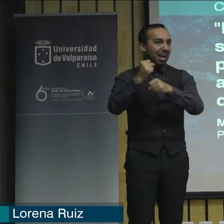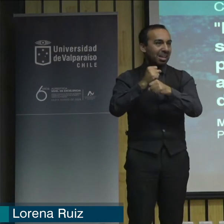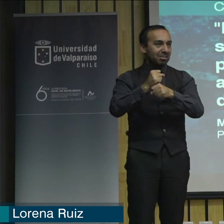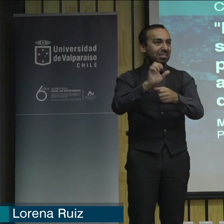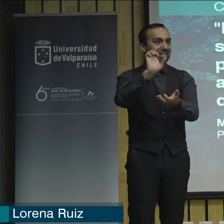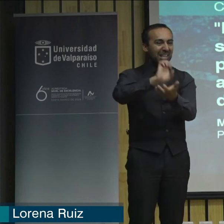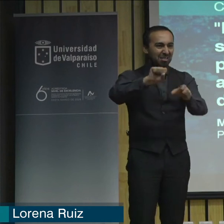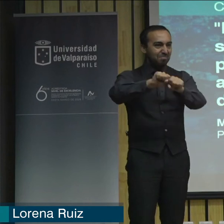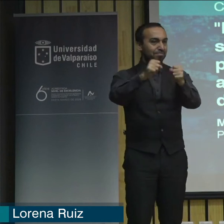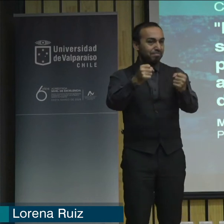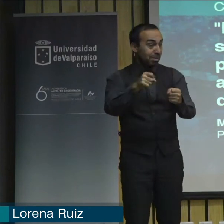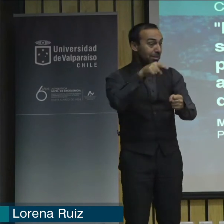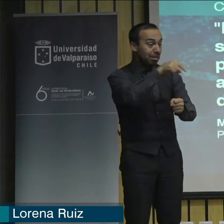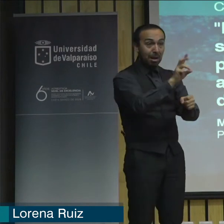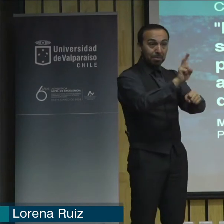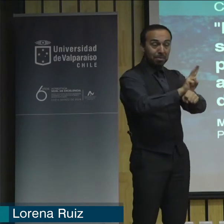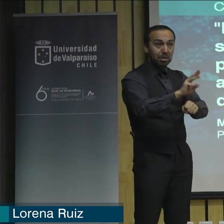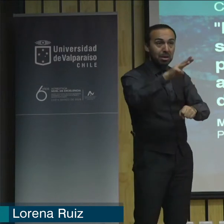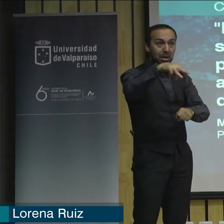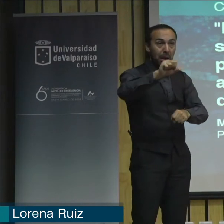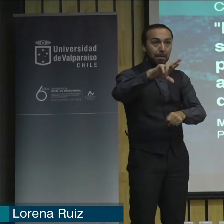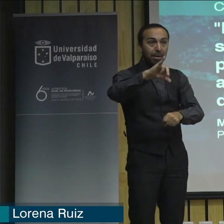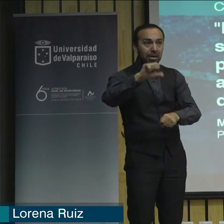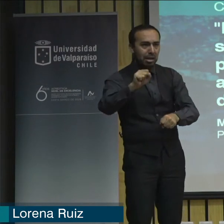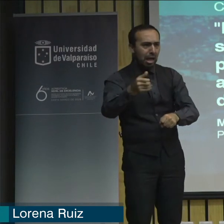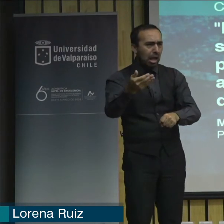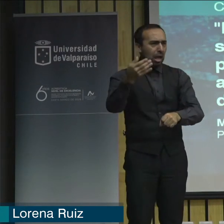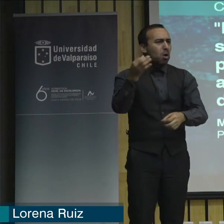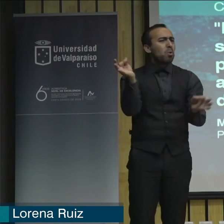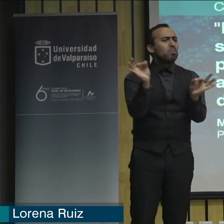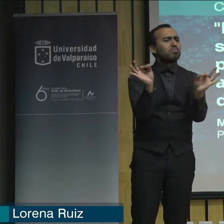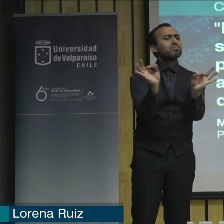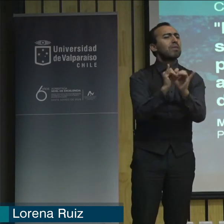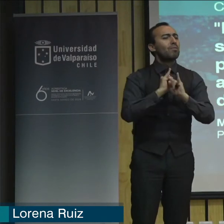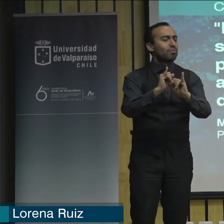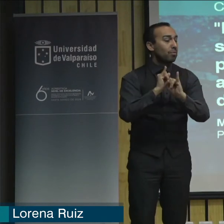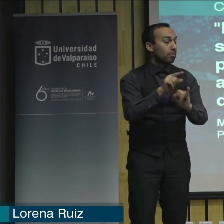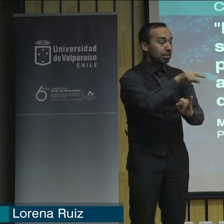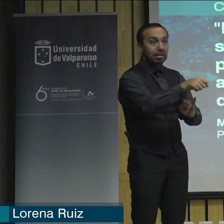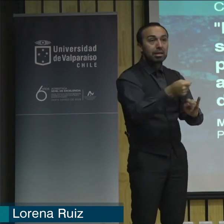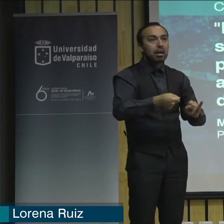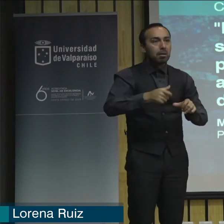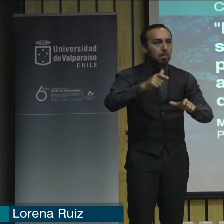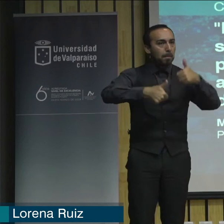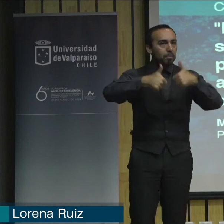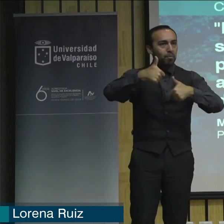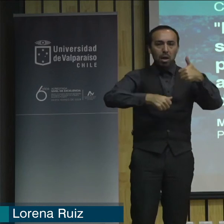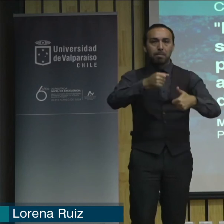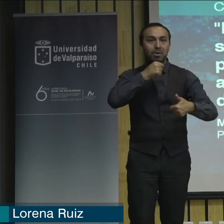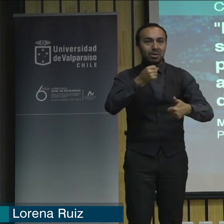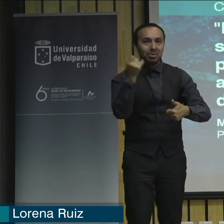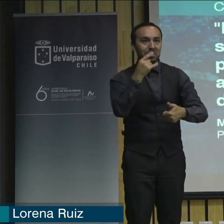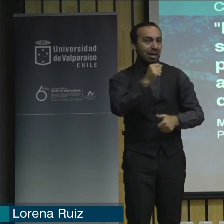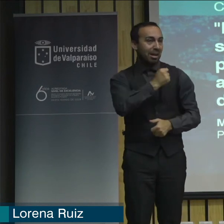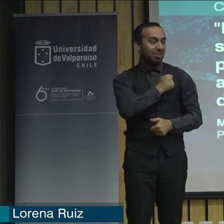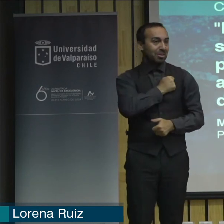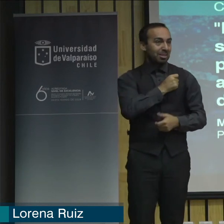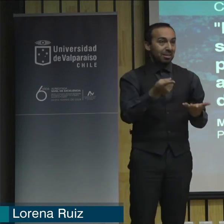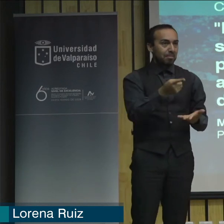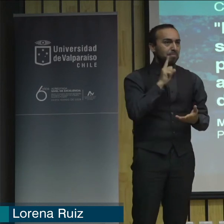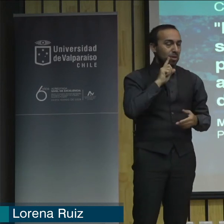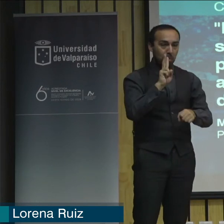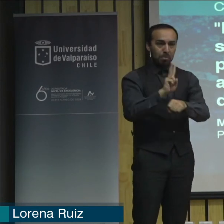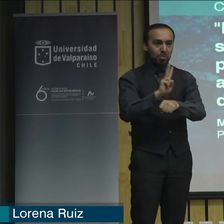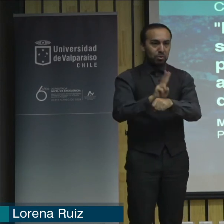monkey algunos antecedentes sobre la profesora María Olivia monkeberg es periodista de la Universidad Católica de chile y profesora